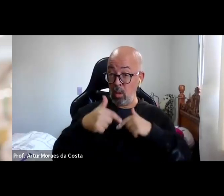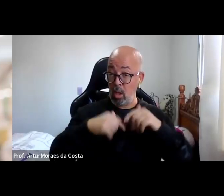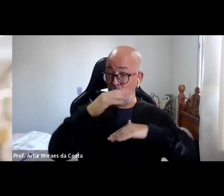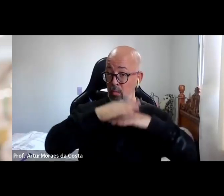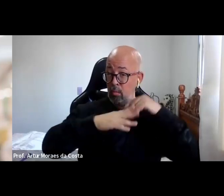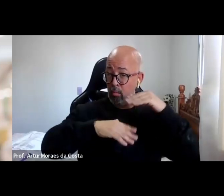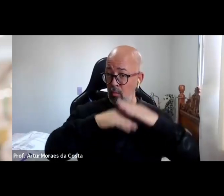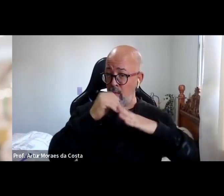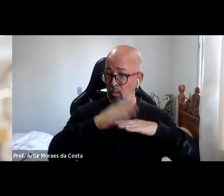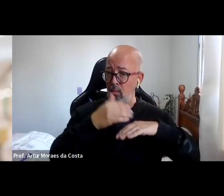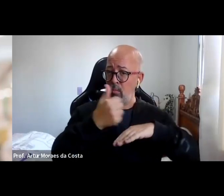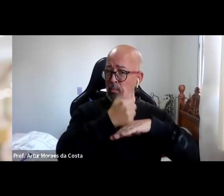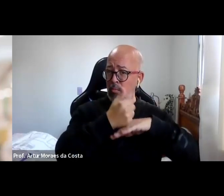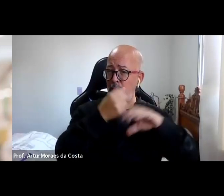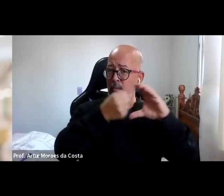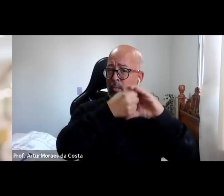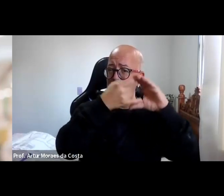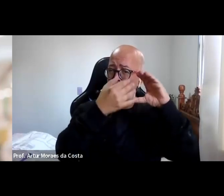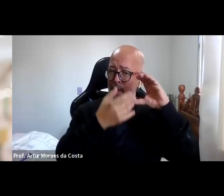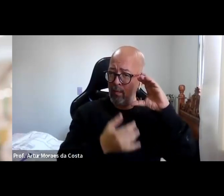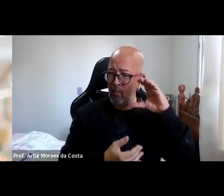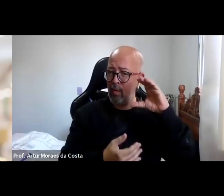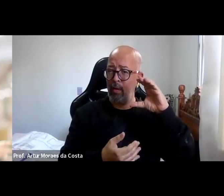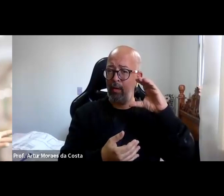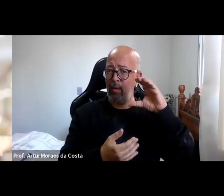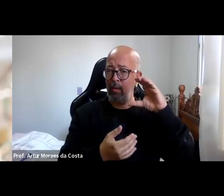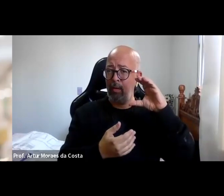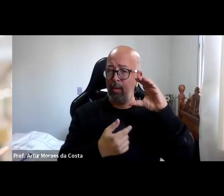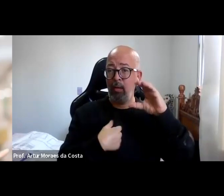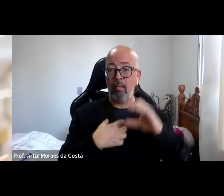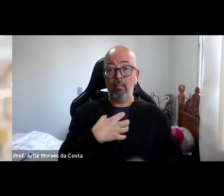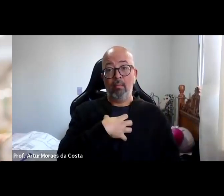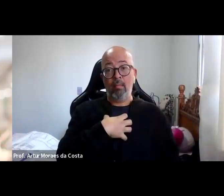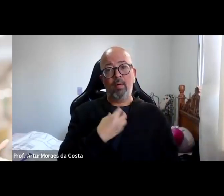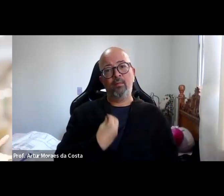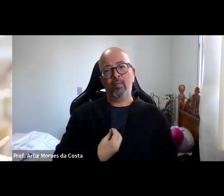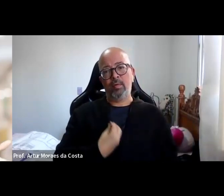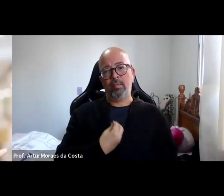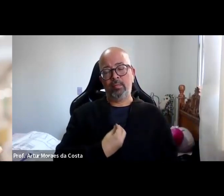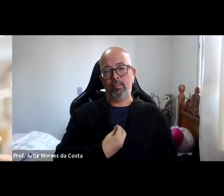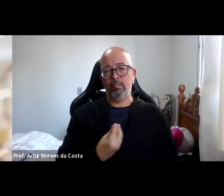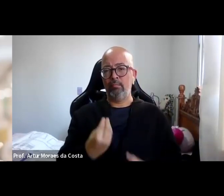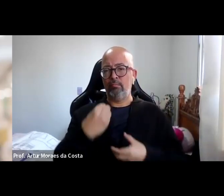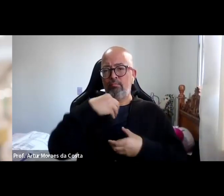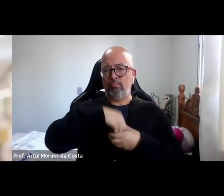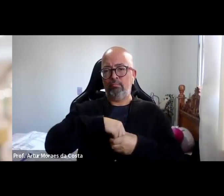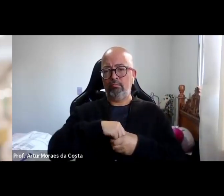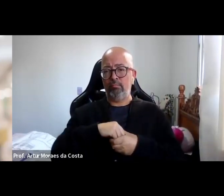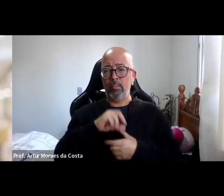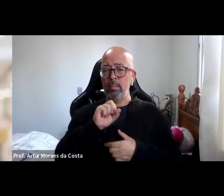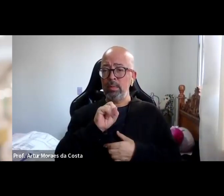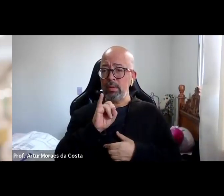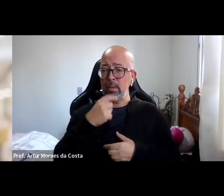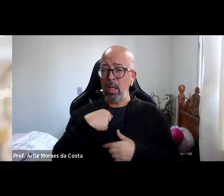mismo voy a comunicar si soy una persona positiva optimista que ve todo bien es muy probable que eso mismo